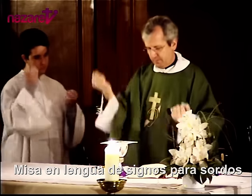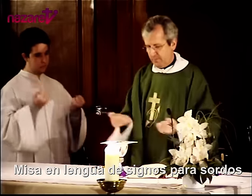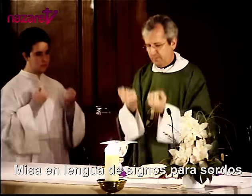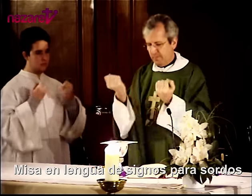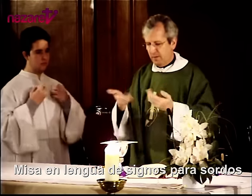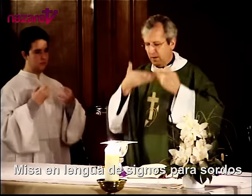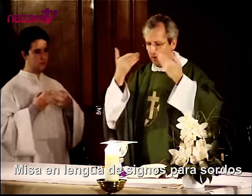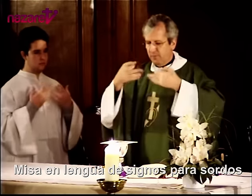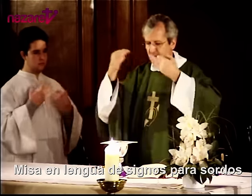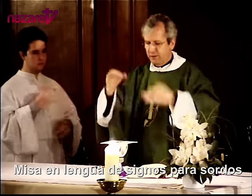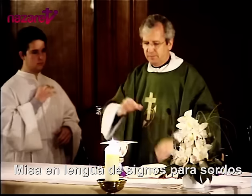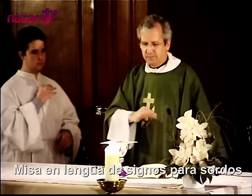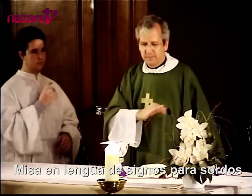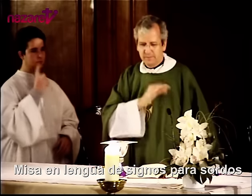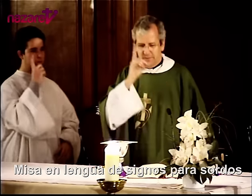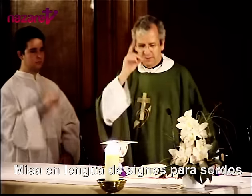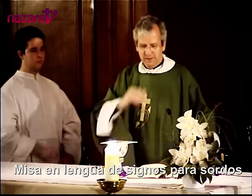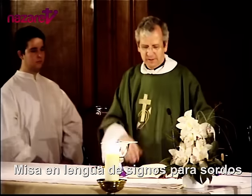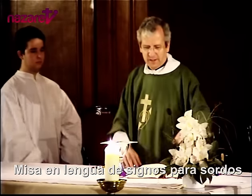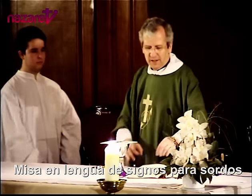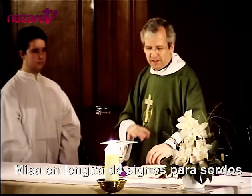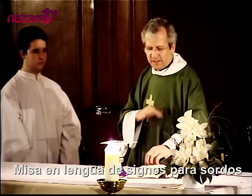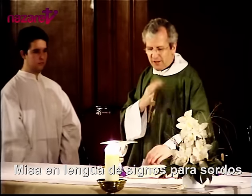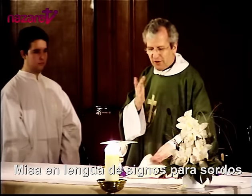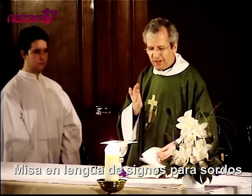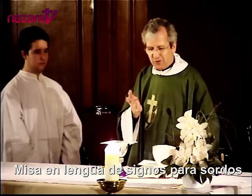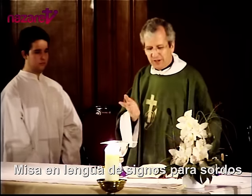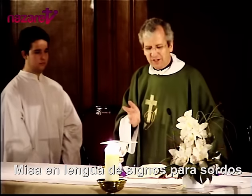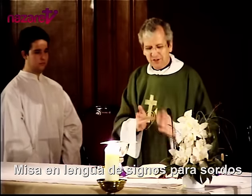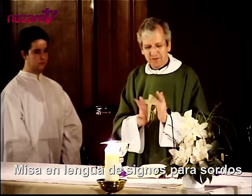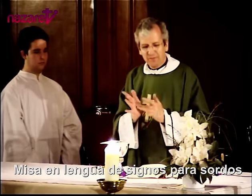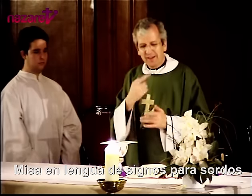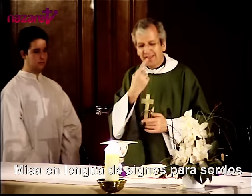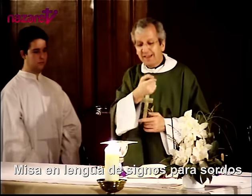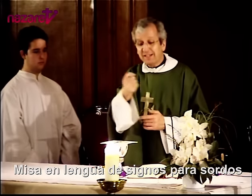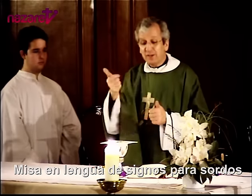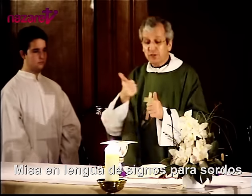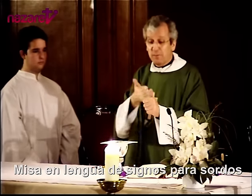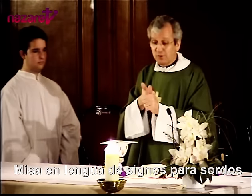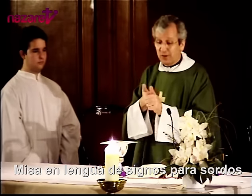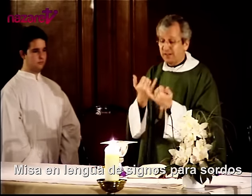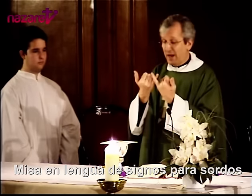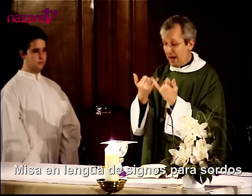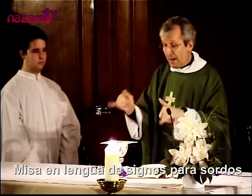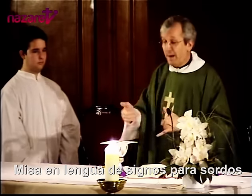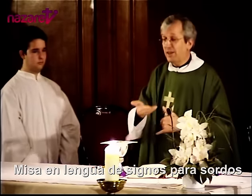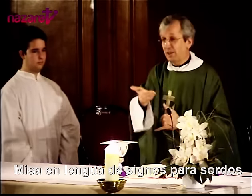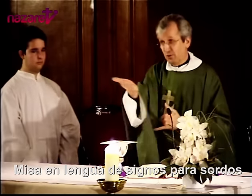reino, tuyo el poder y la gloria por siempre, Señor. Señor Jesucristo, que dijiste a tus apóstoles: la paz os